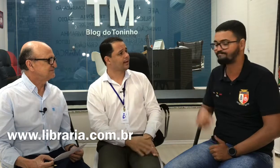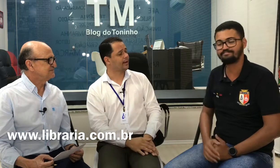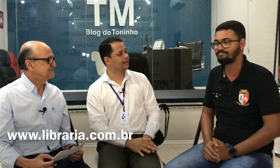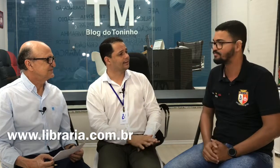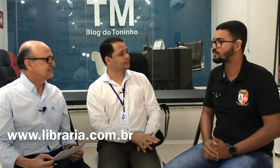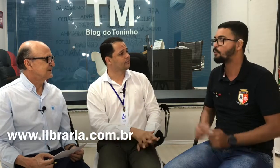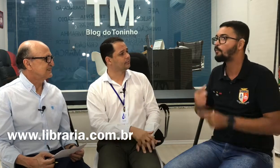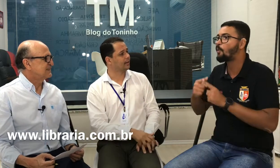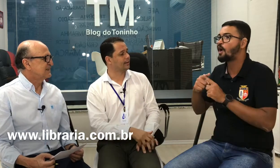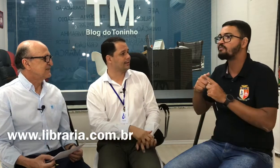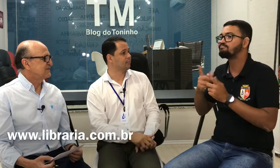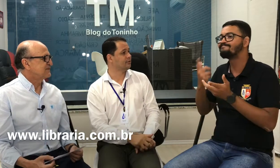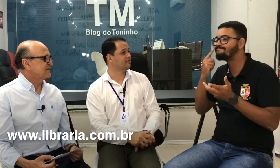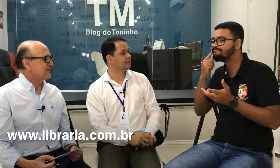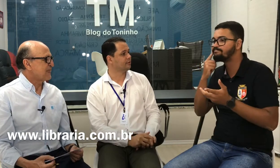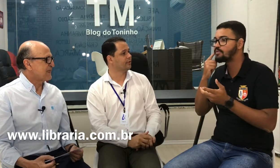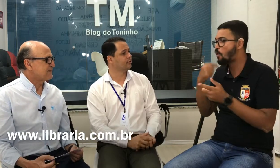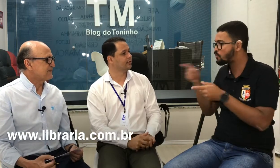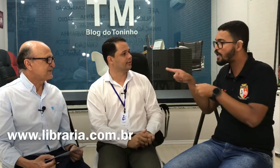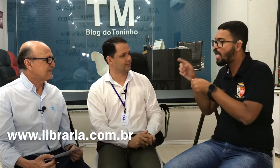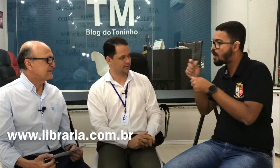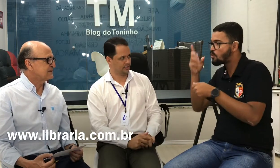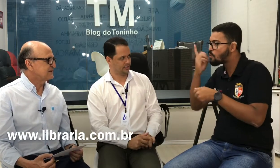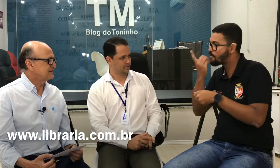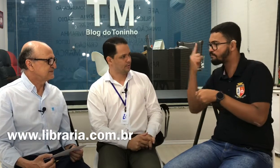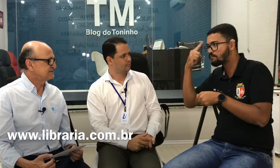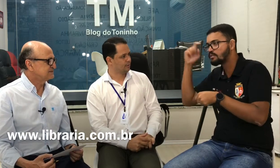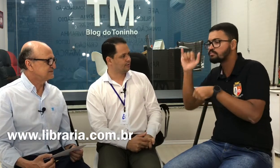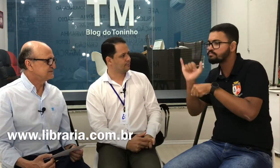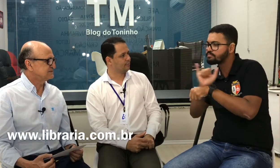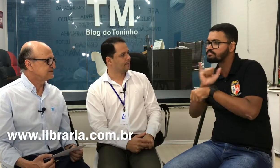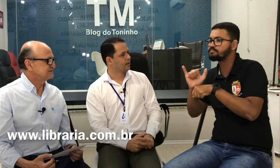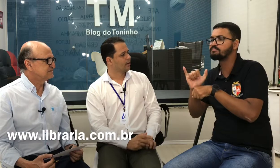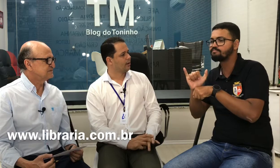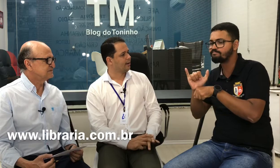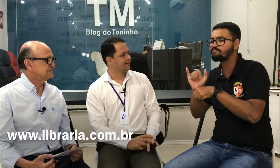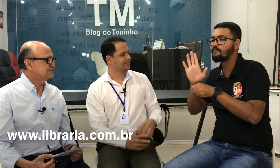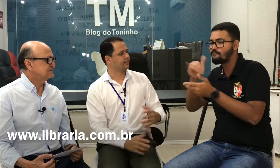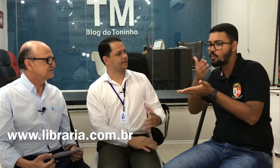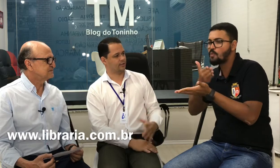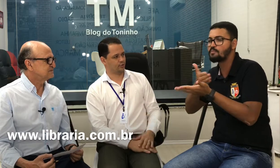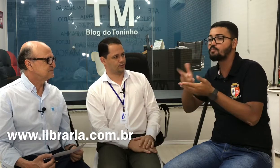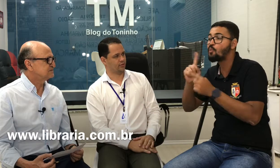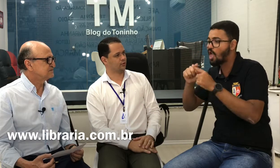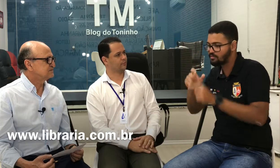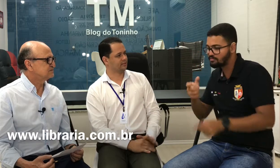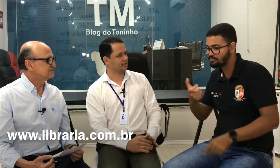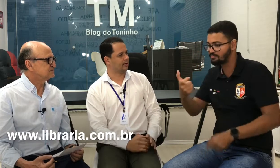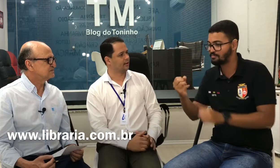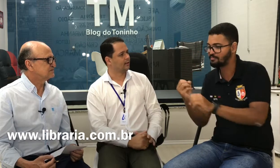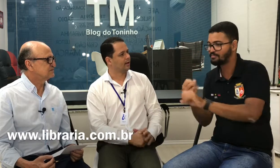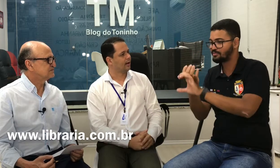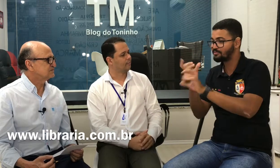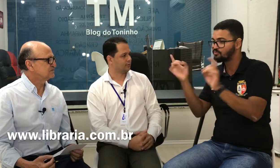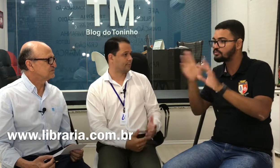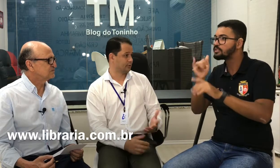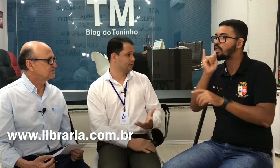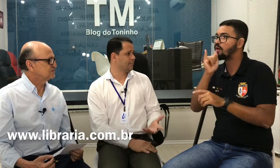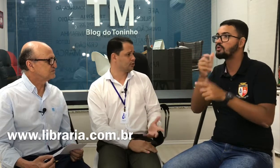Ainda não, aqui está muito difícil no interior ainda. Por exemplo, essa estratégia do Douglas de começar a mostrar, por exemplo, um intérprete